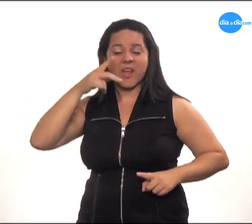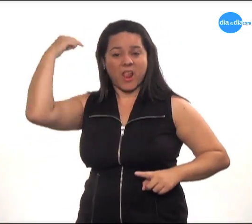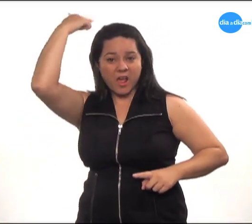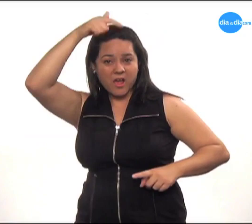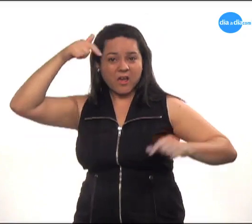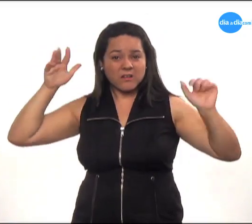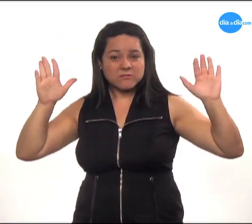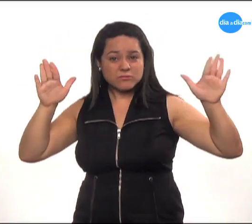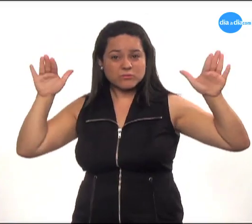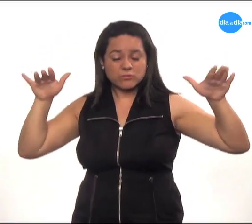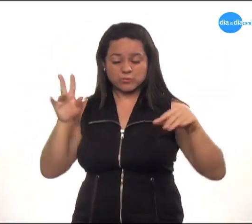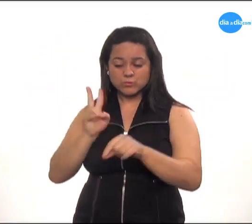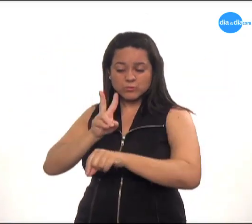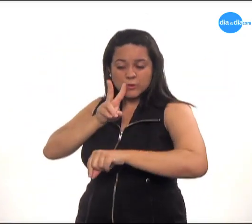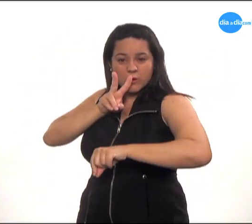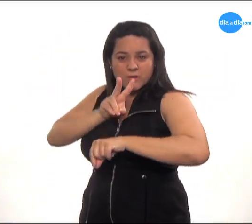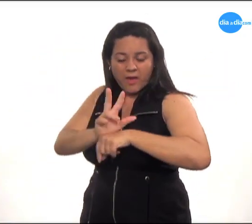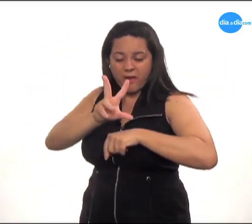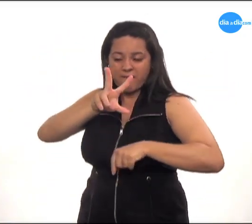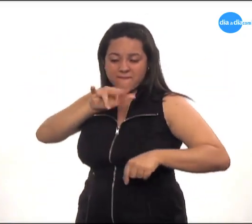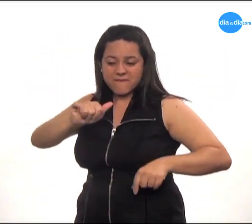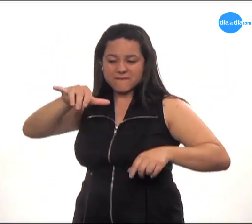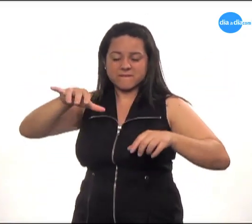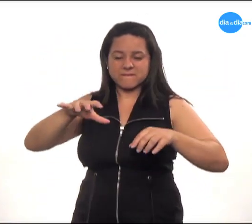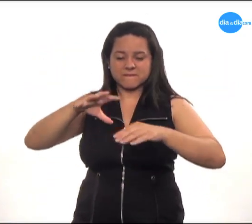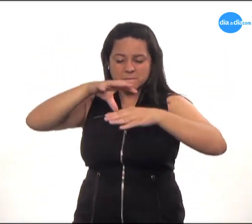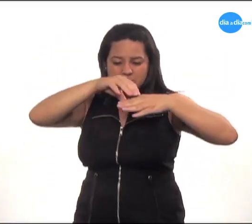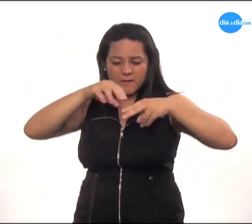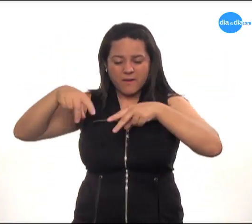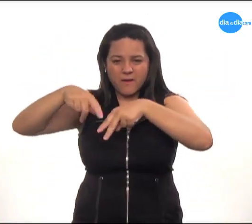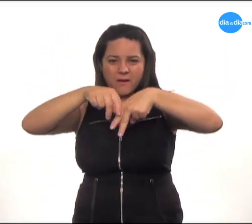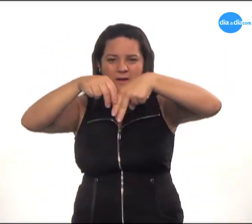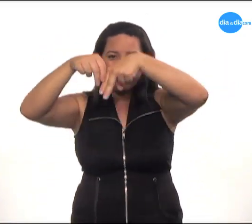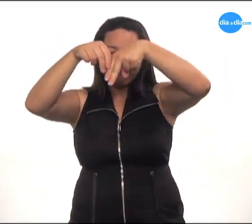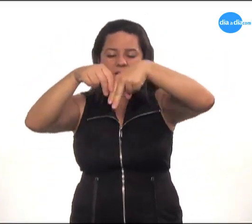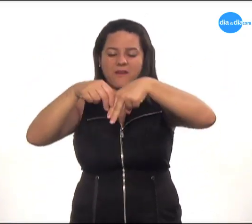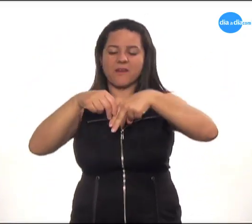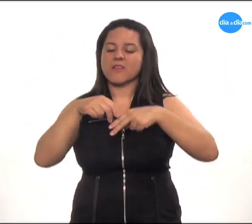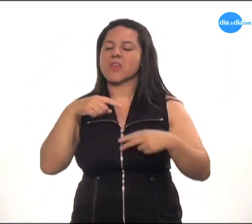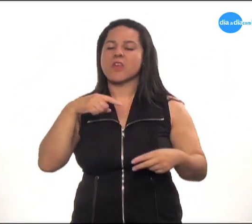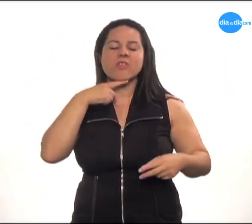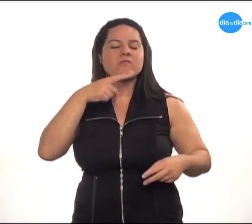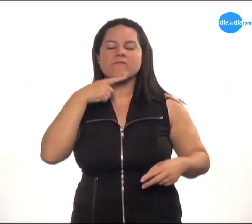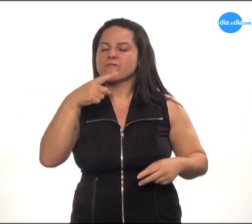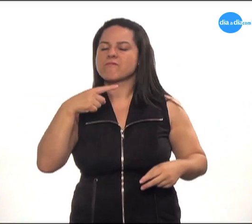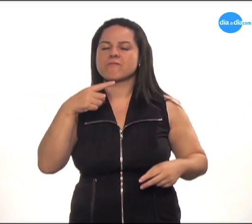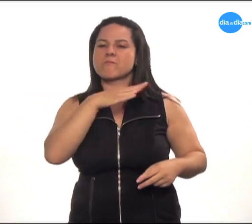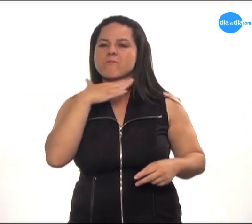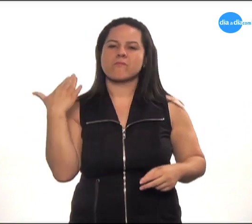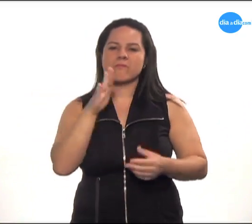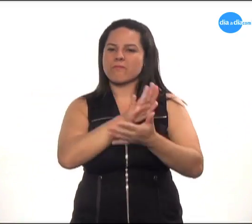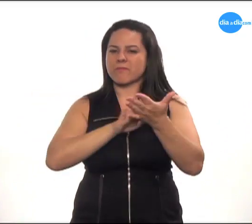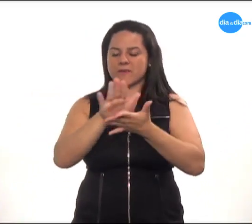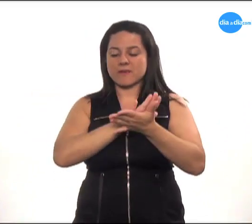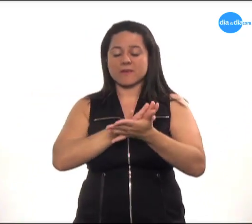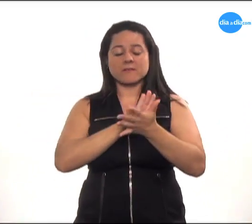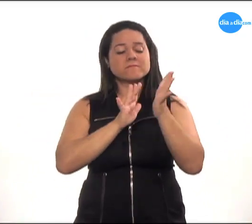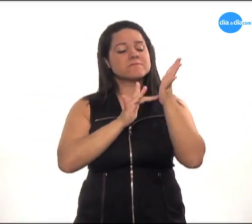você, e eles vão segurá-lo com as suas mãos, para que nem mesmo os seus pés sejam feridos nas pedras. E